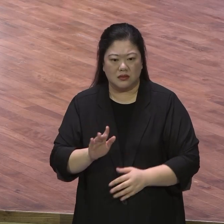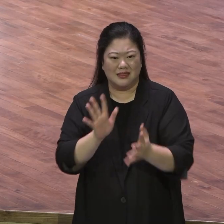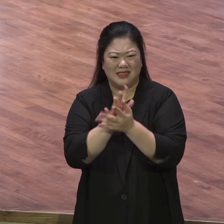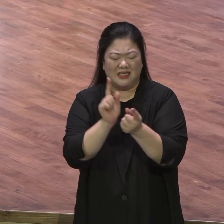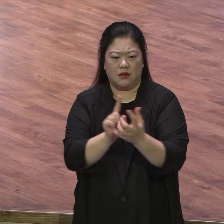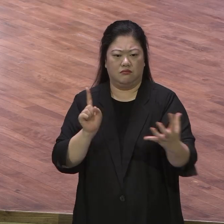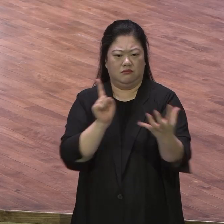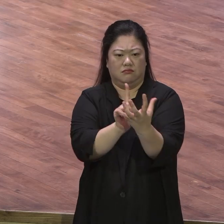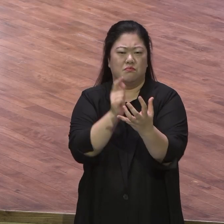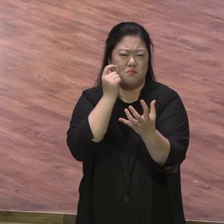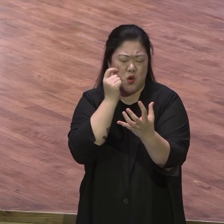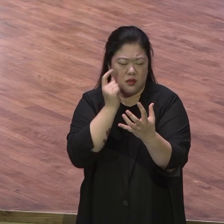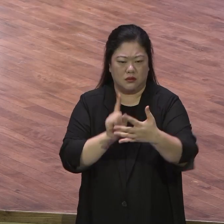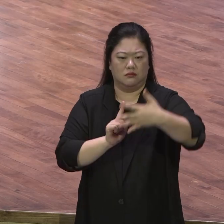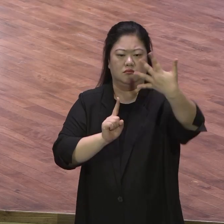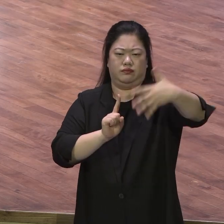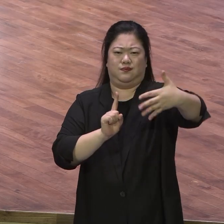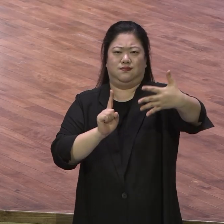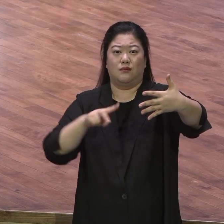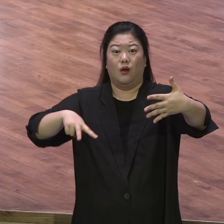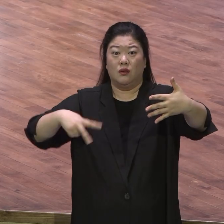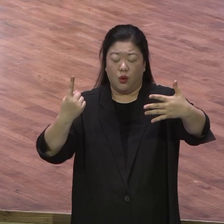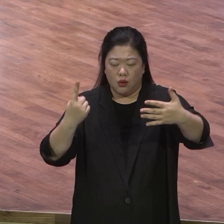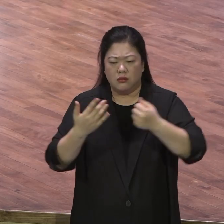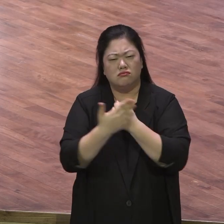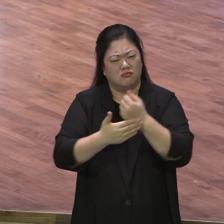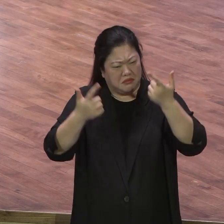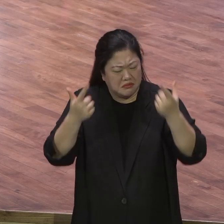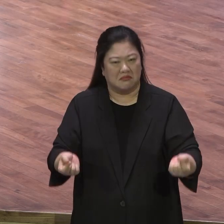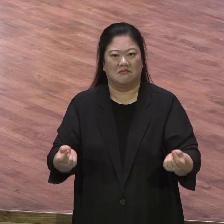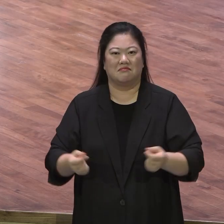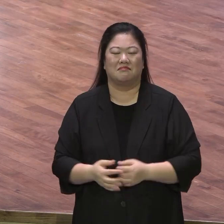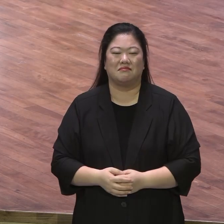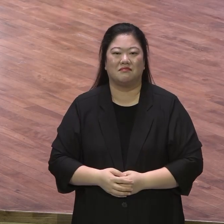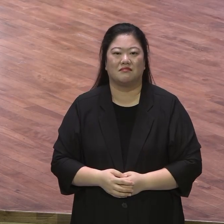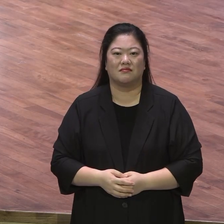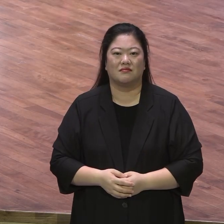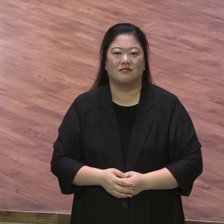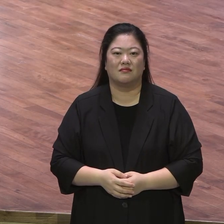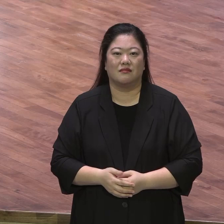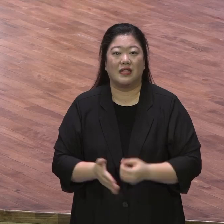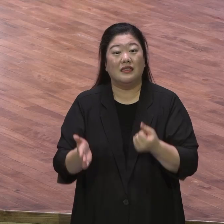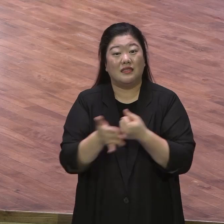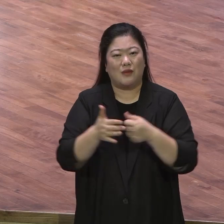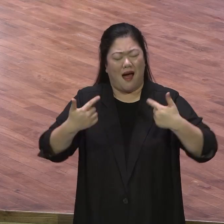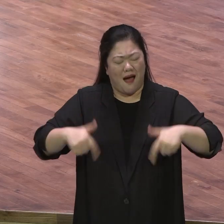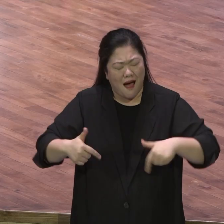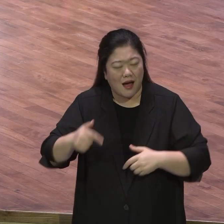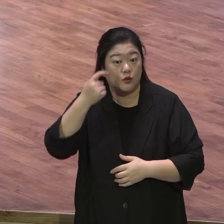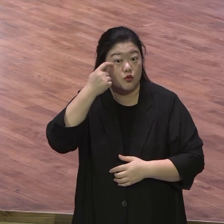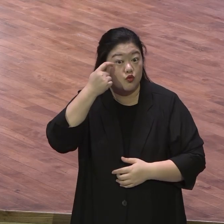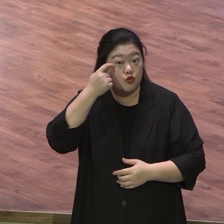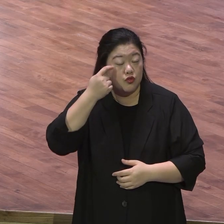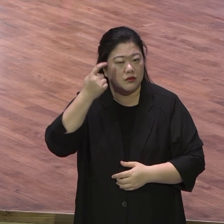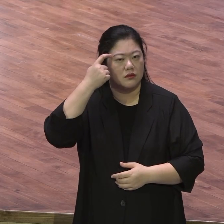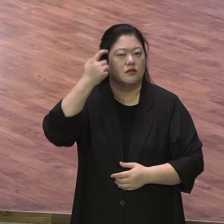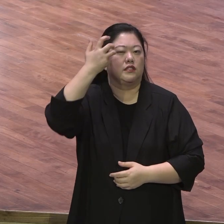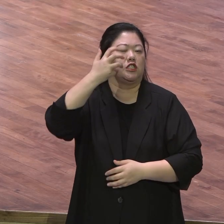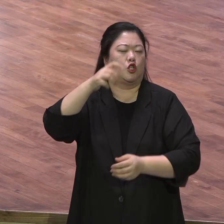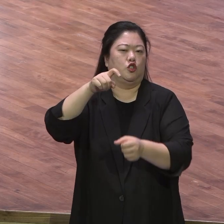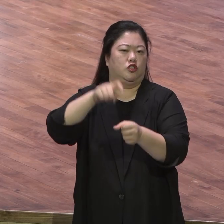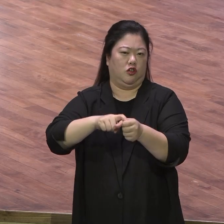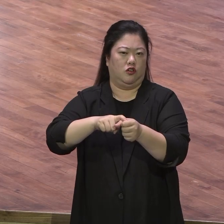붙잡는 그런 시간이었습니다. 매 순간 우리가 영적으로 눈을 열고 우리는 하나님의 절대 주권을